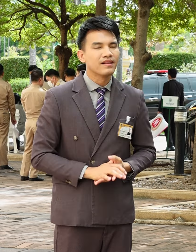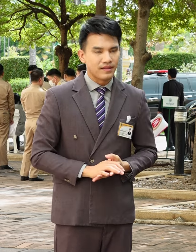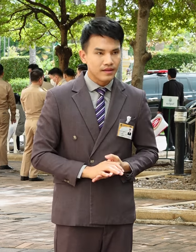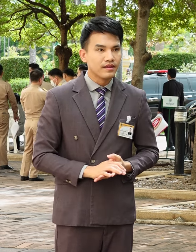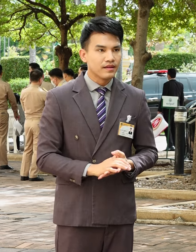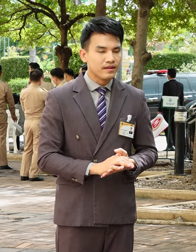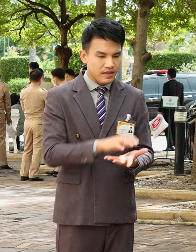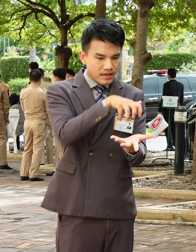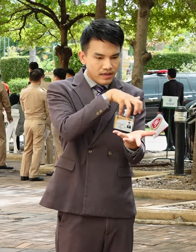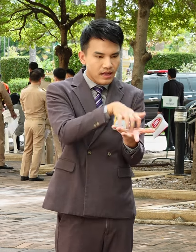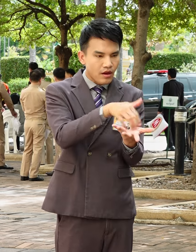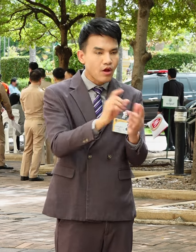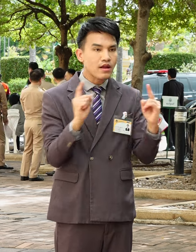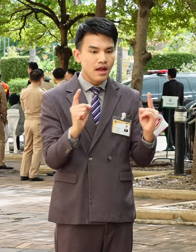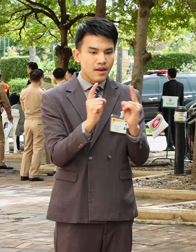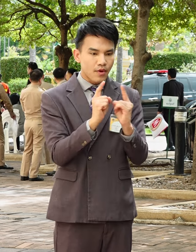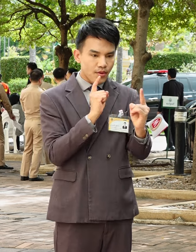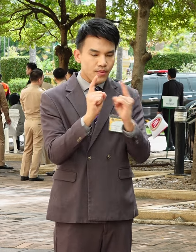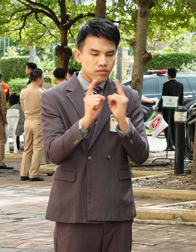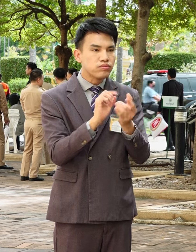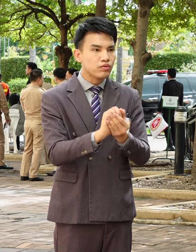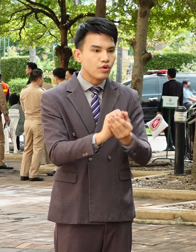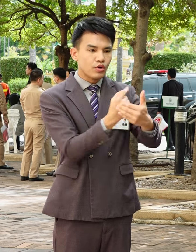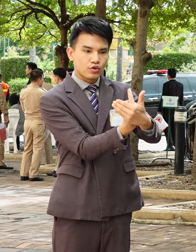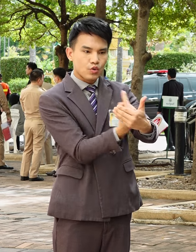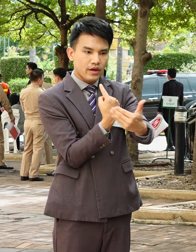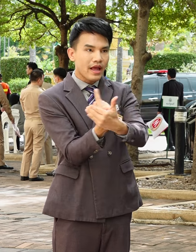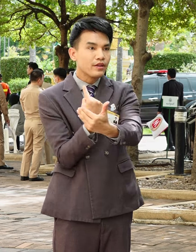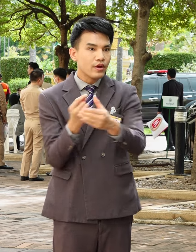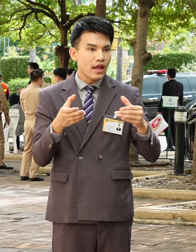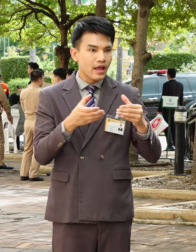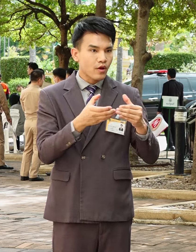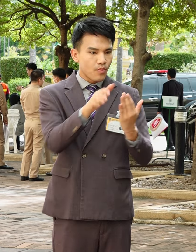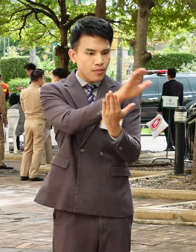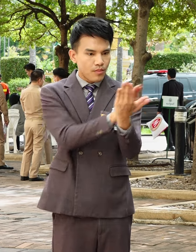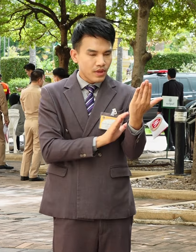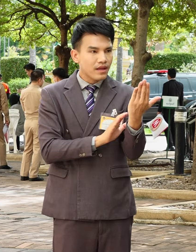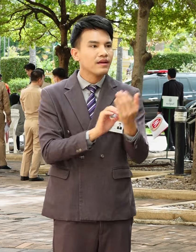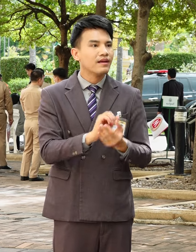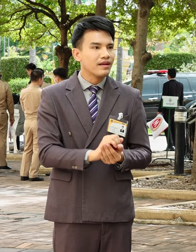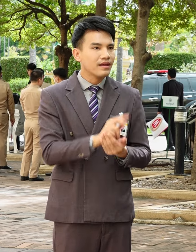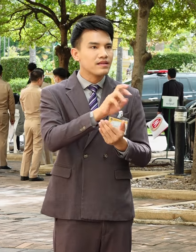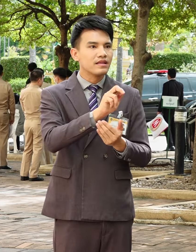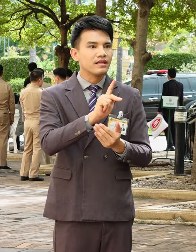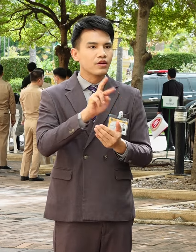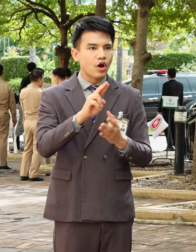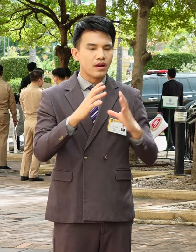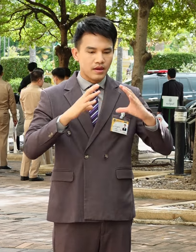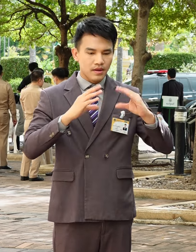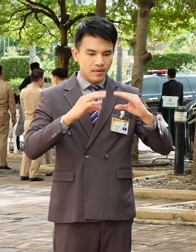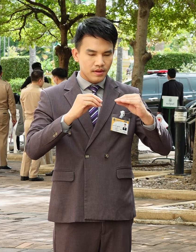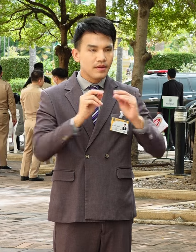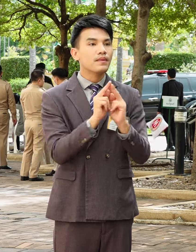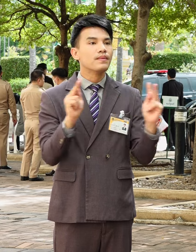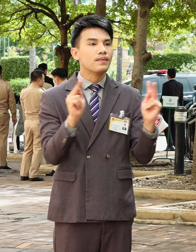ต้องเรียนว่าจากการพูดคุยกับทางผู้แทนของพรรคชาติไทยพัฒนานะครับก็คือท่านนิกรจำนงที่ได้เข้าไปเป็น